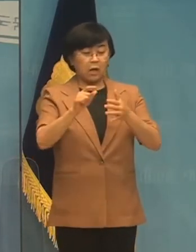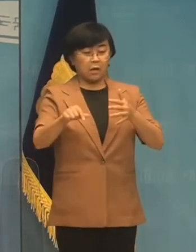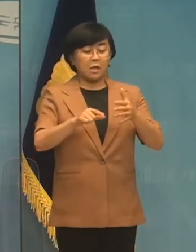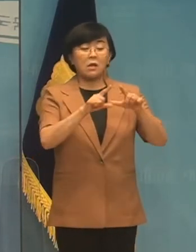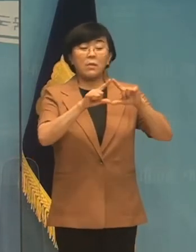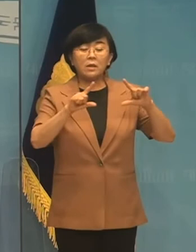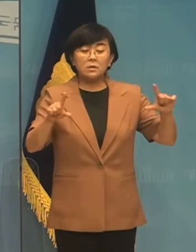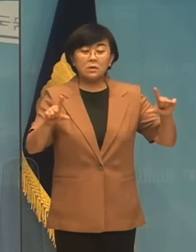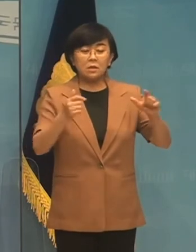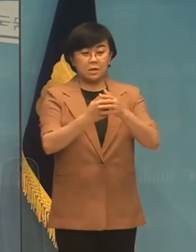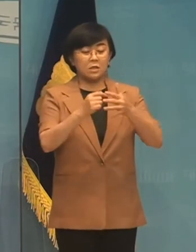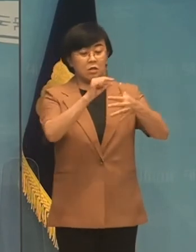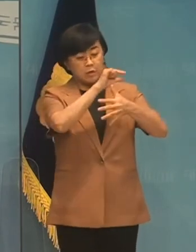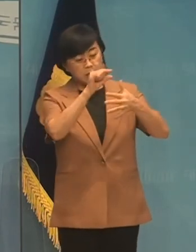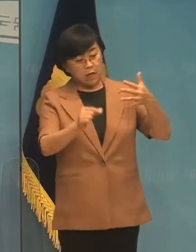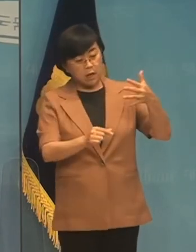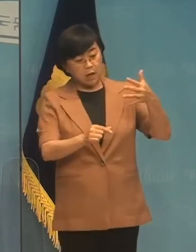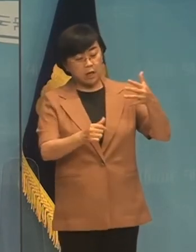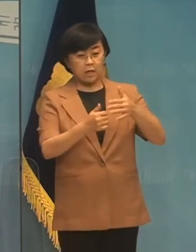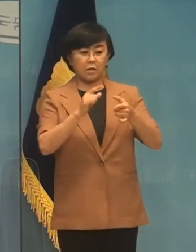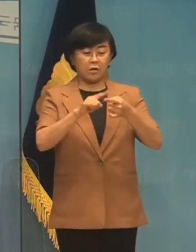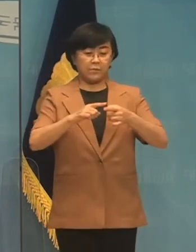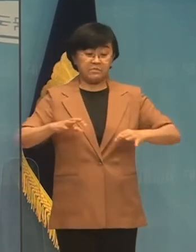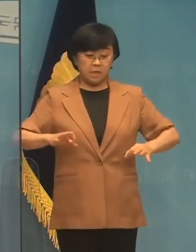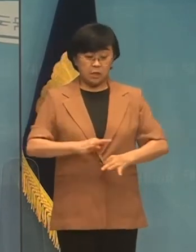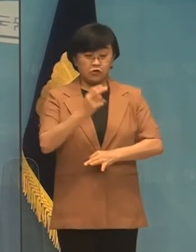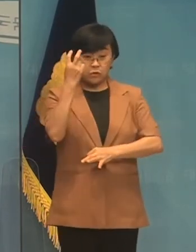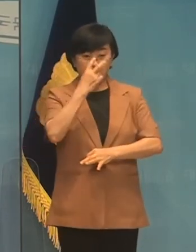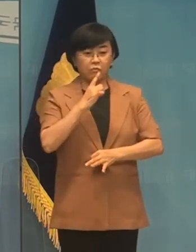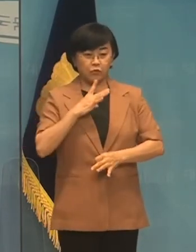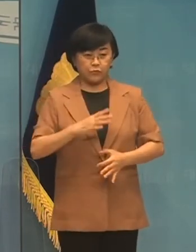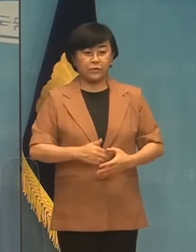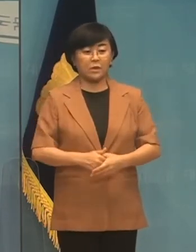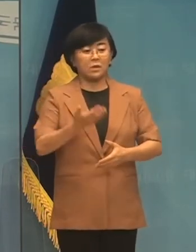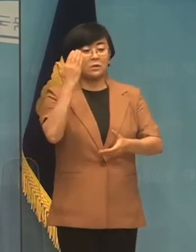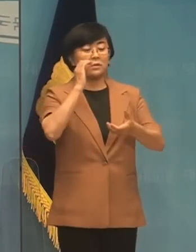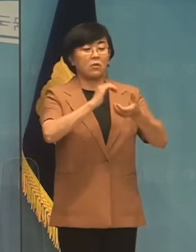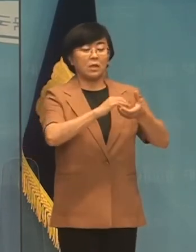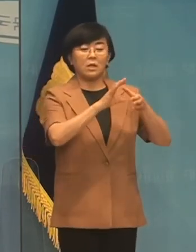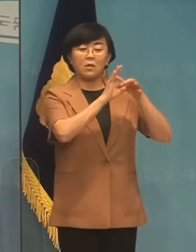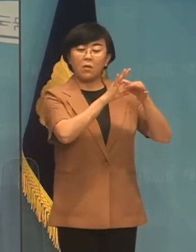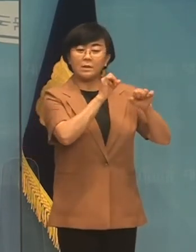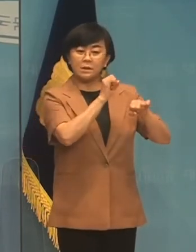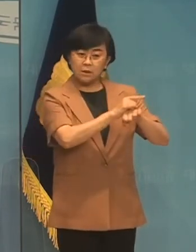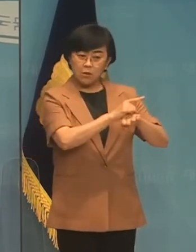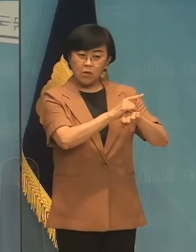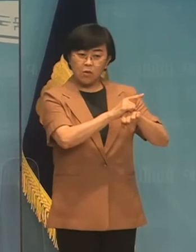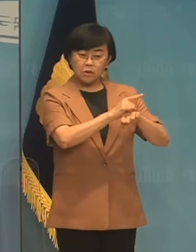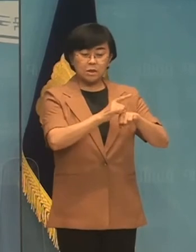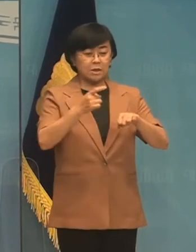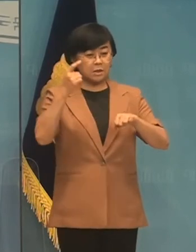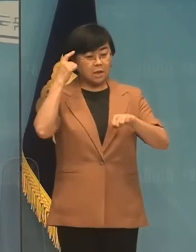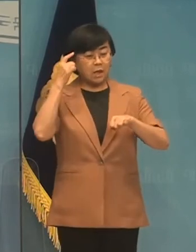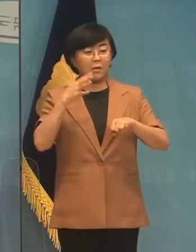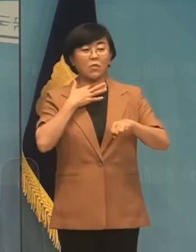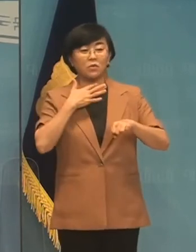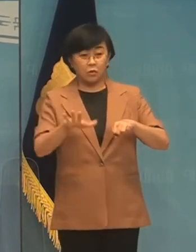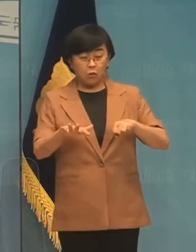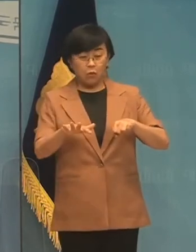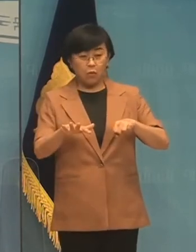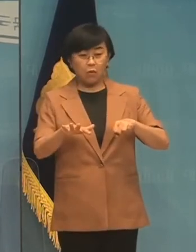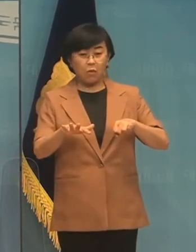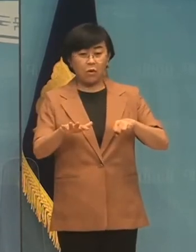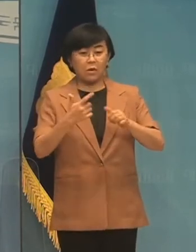따른 정상적인 토착비리 수사였을 뿐입니다. 청와대와의 연관성은 상상조차 해본 적도 없을 뿐